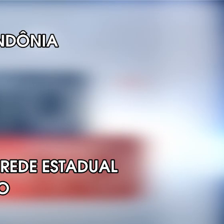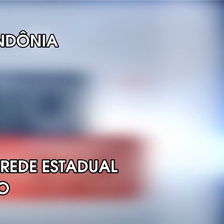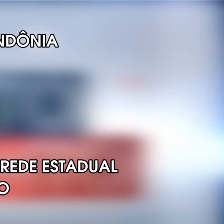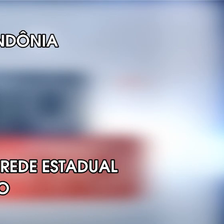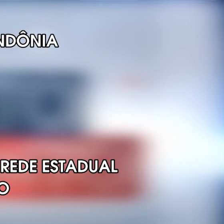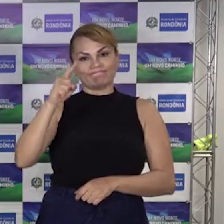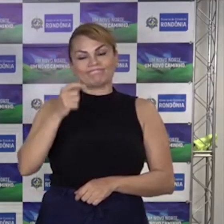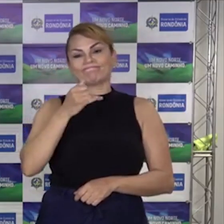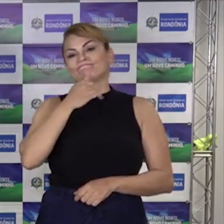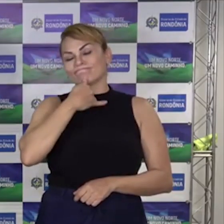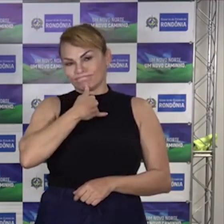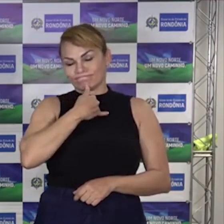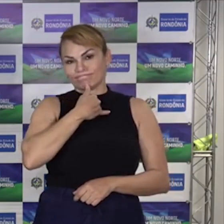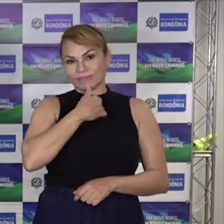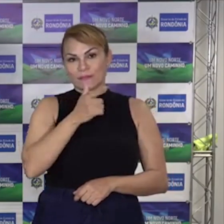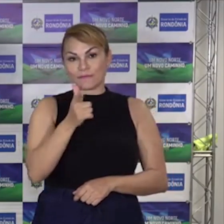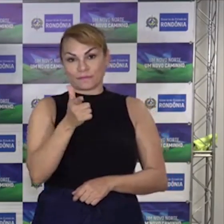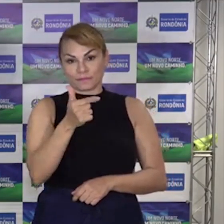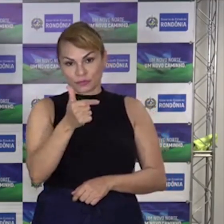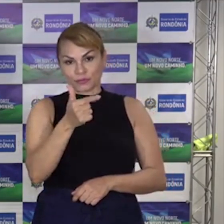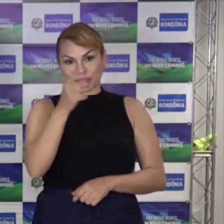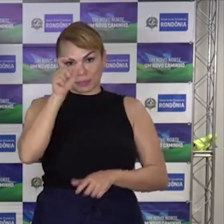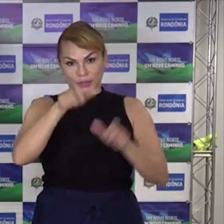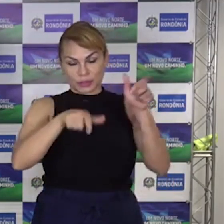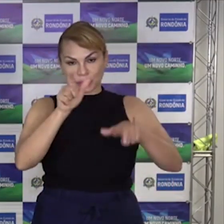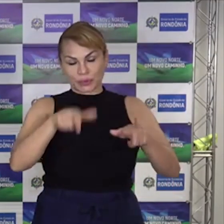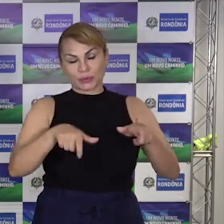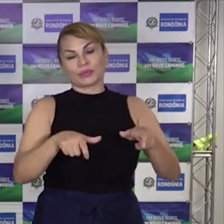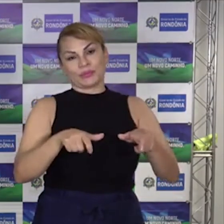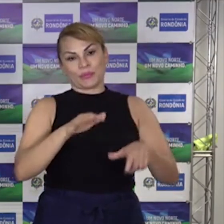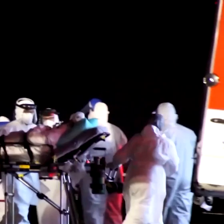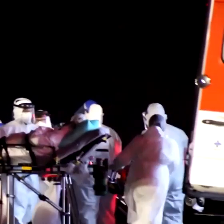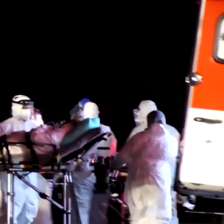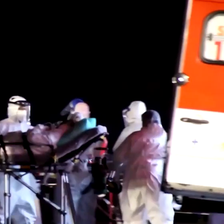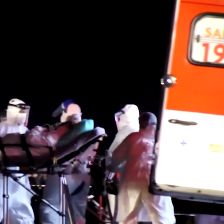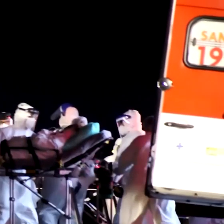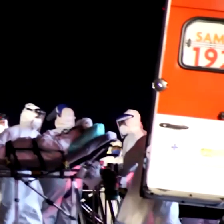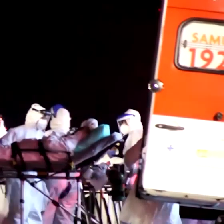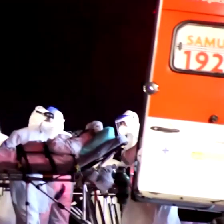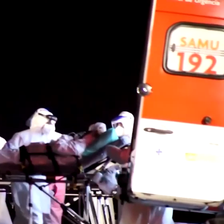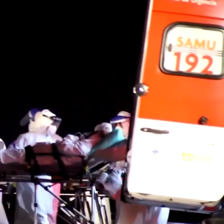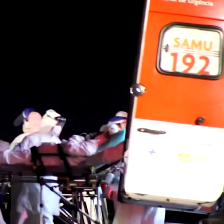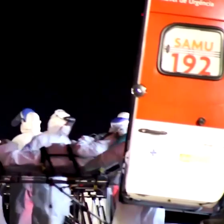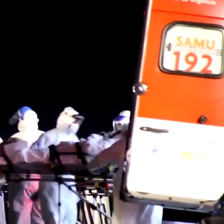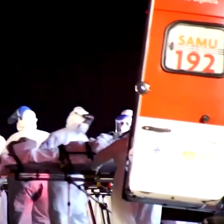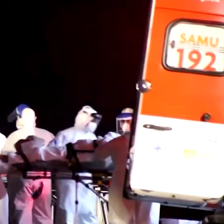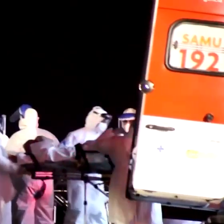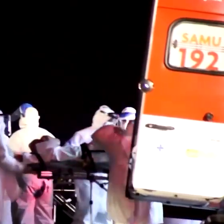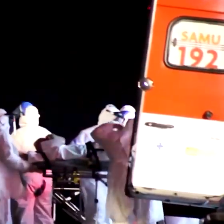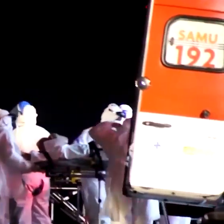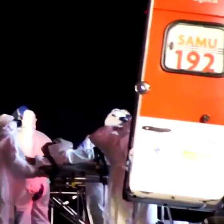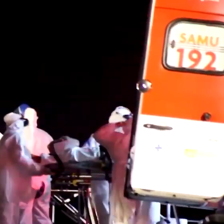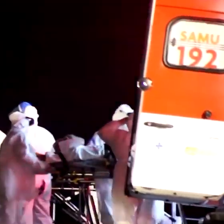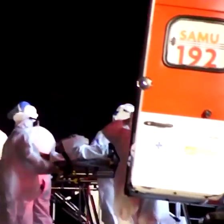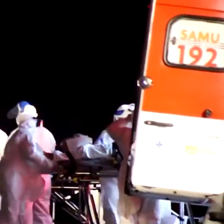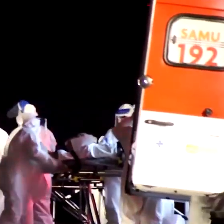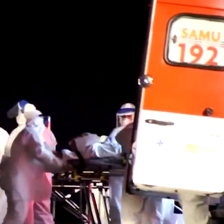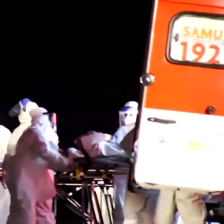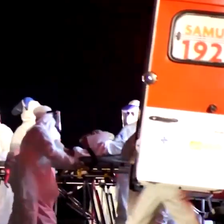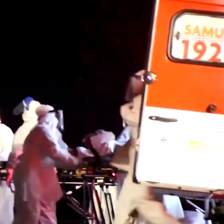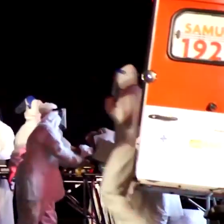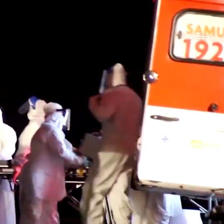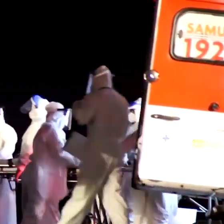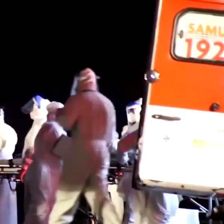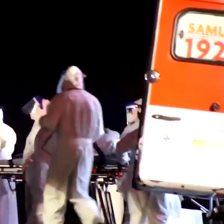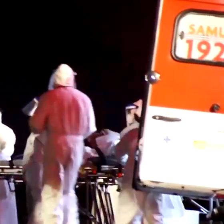100 porcento de lotação Fernando máximo de saída EA Força Tarefa de transferência dos pacientes para outros estados foi desfeita